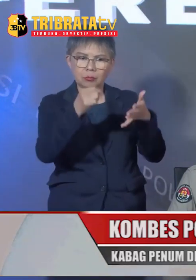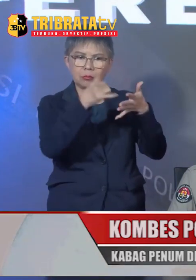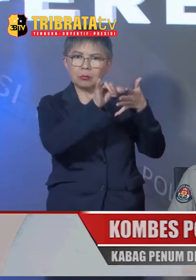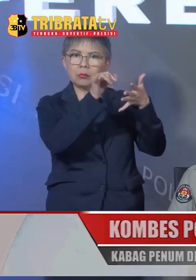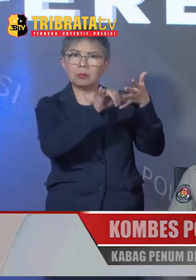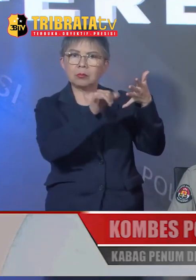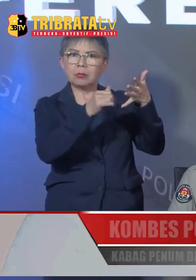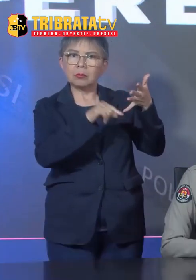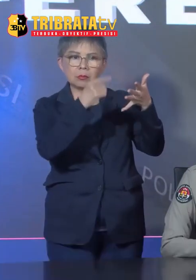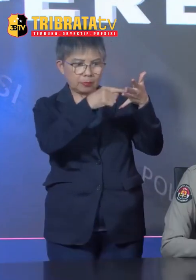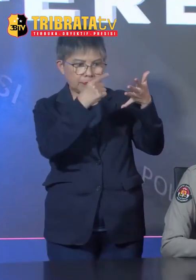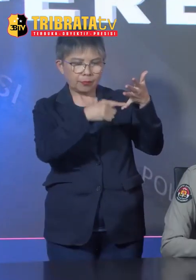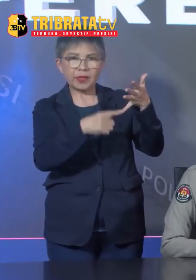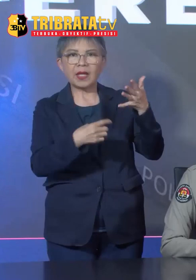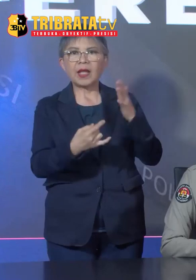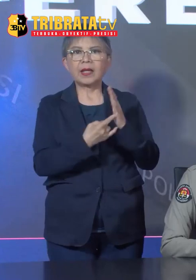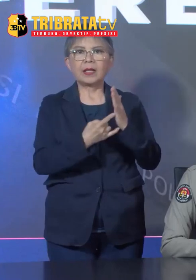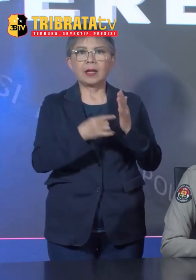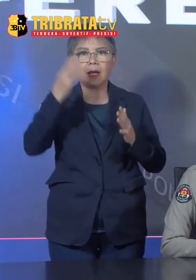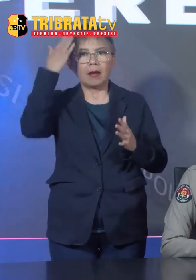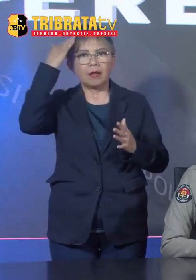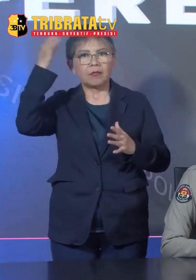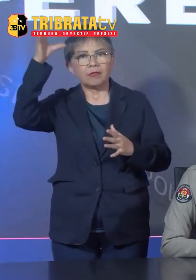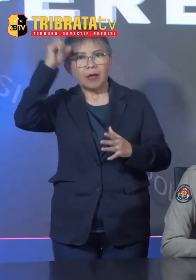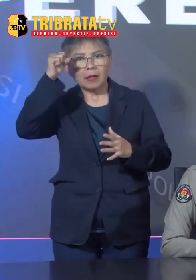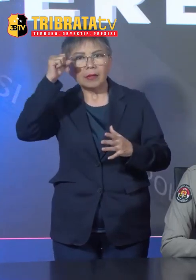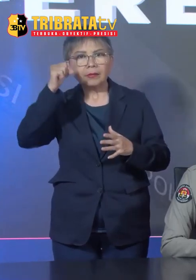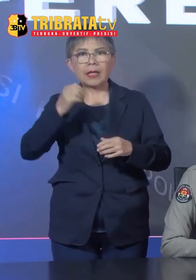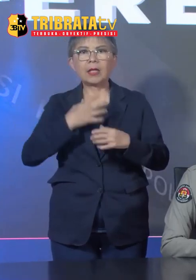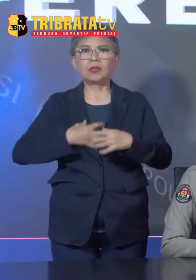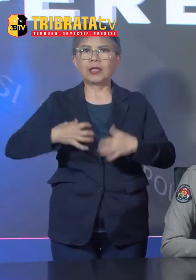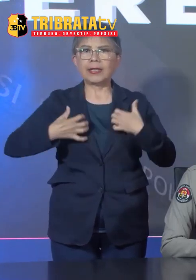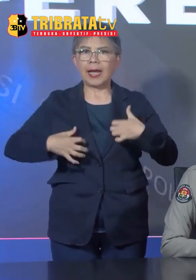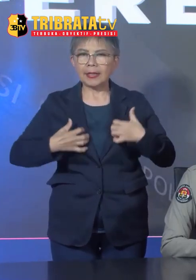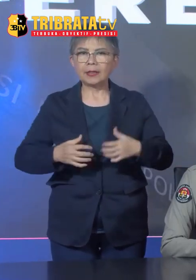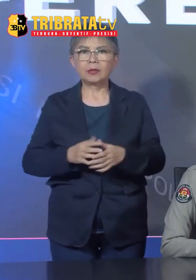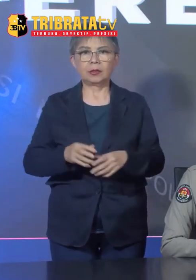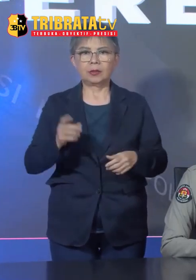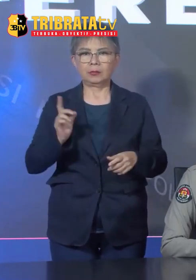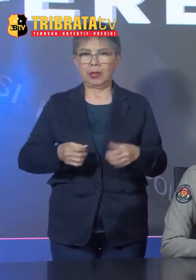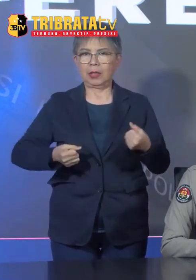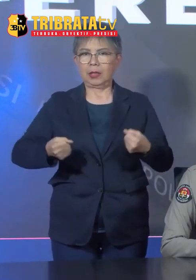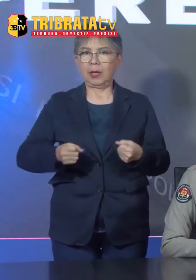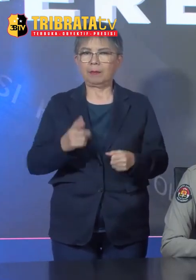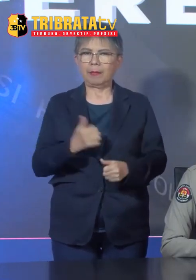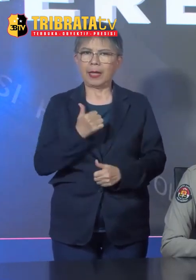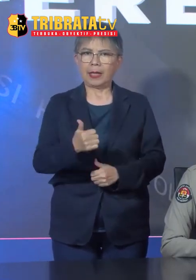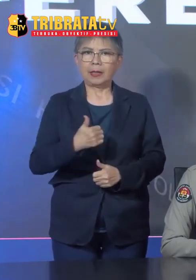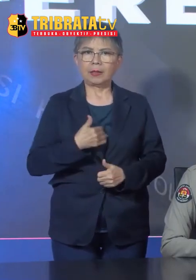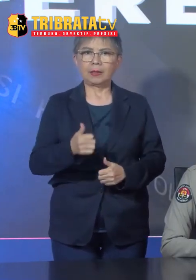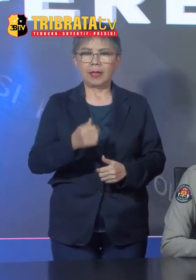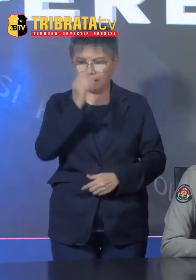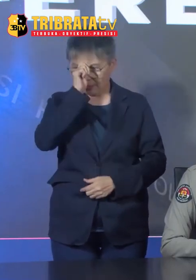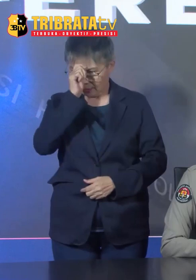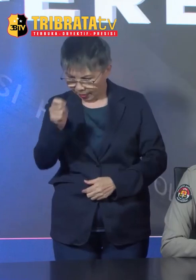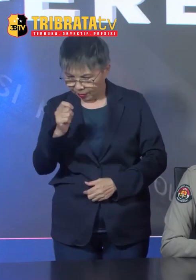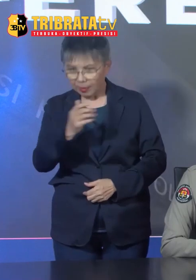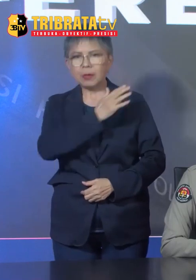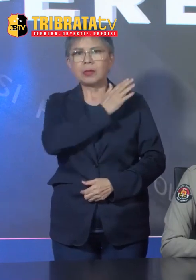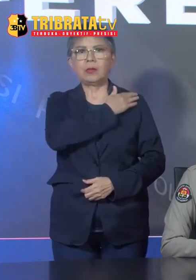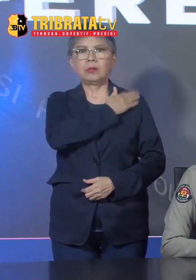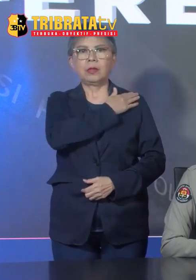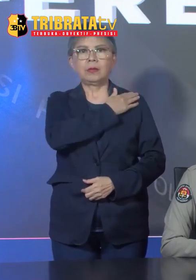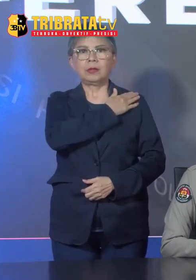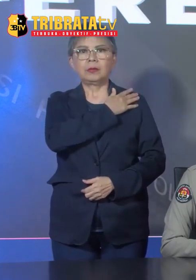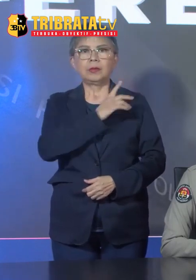dan kriteria teknis pengetahuan serta perilaku sebagai pengemudi yang baik taat dan bertanggung